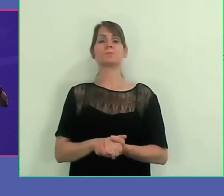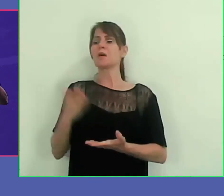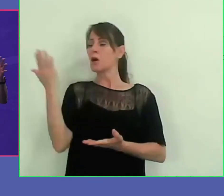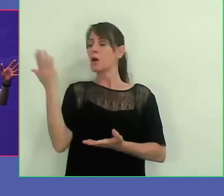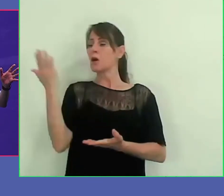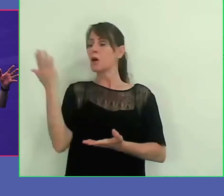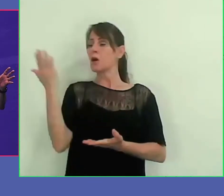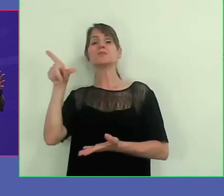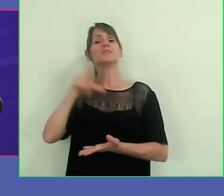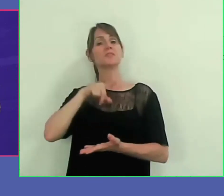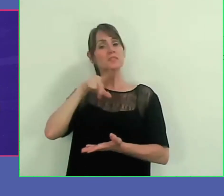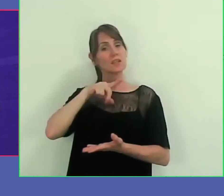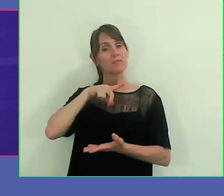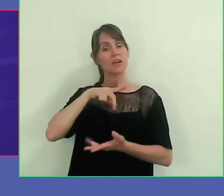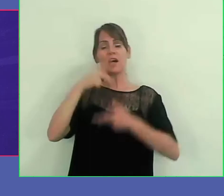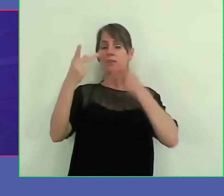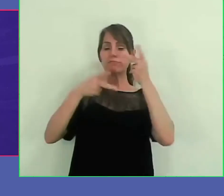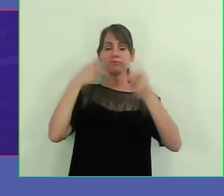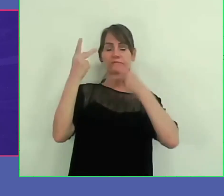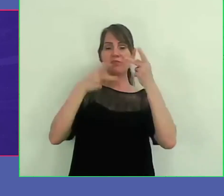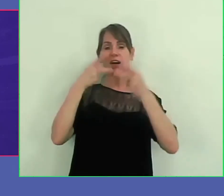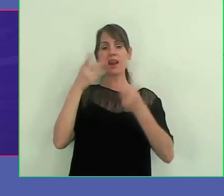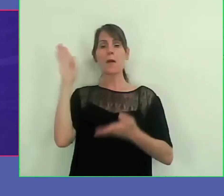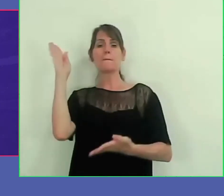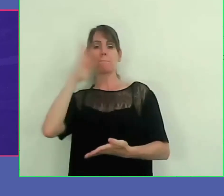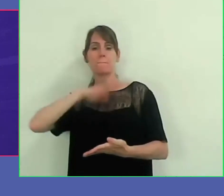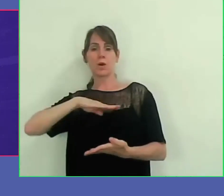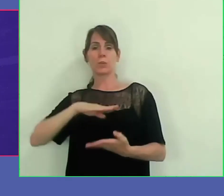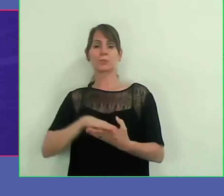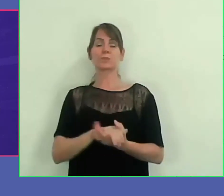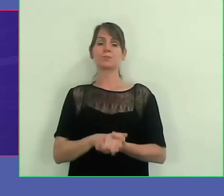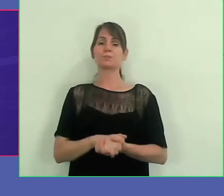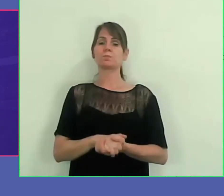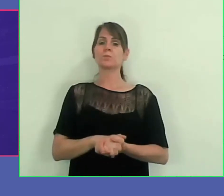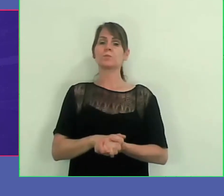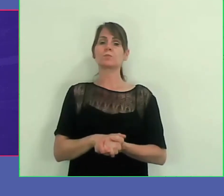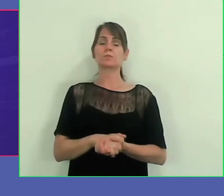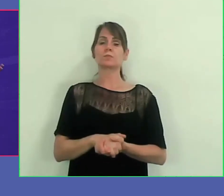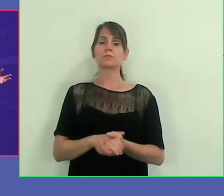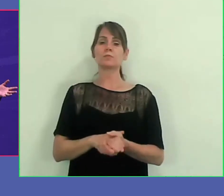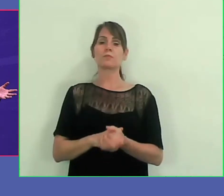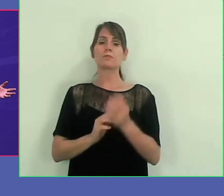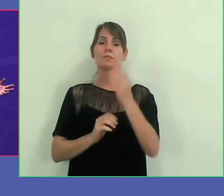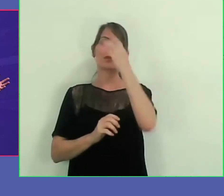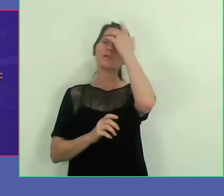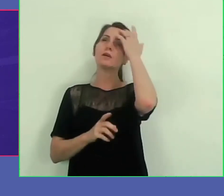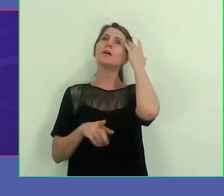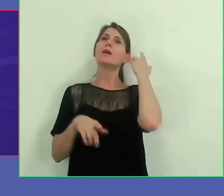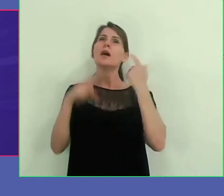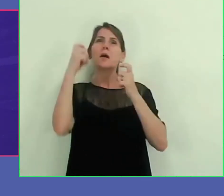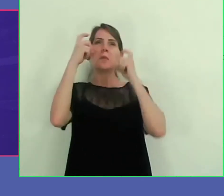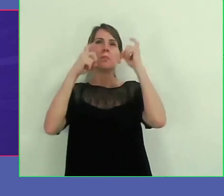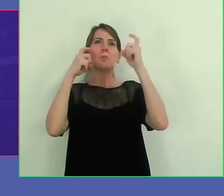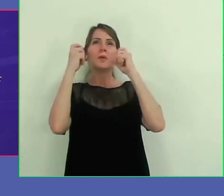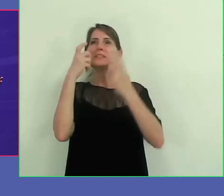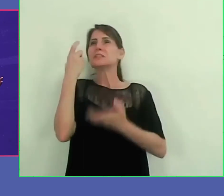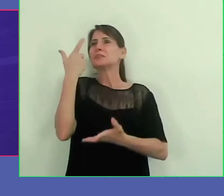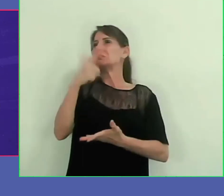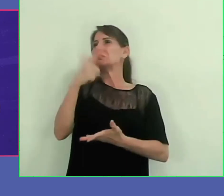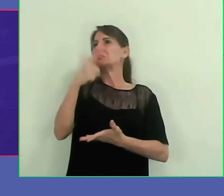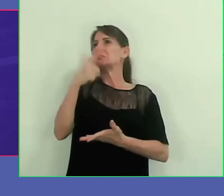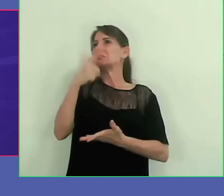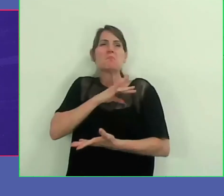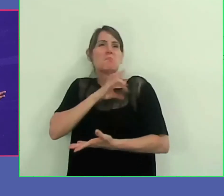Falar mal, sabe, não ter, vamos dizer assim, nenhuma preocupação, né? Nenhum temor